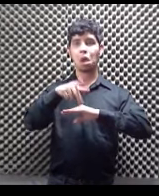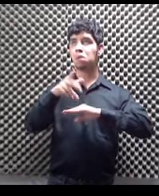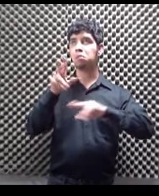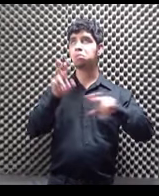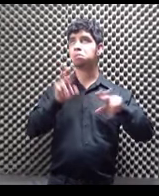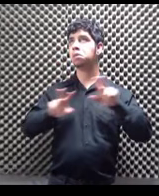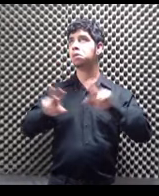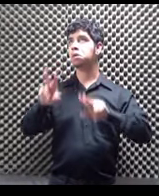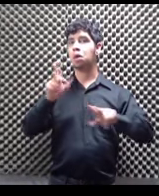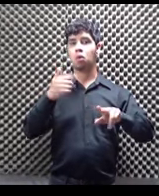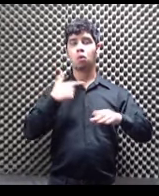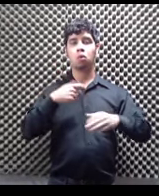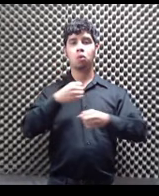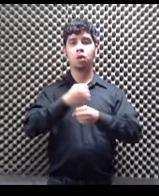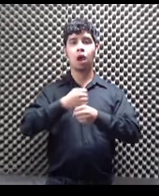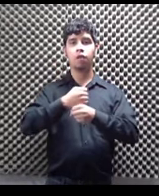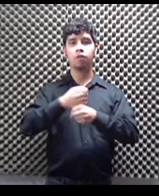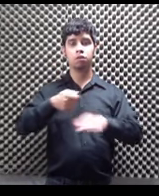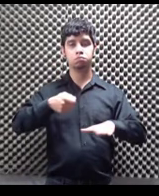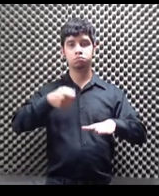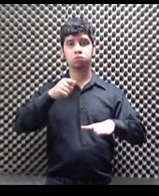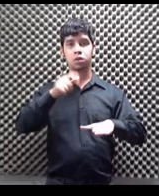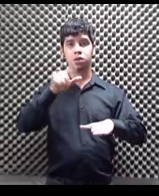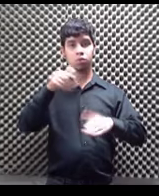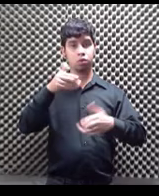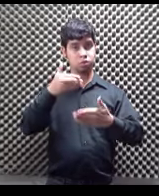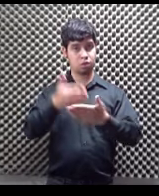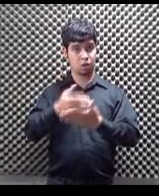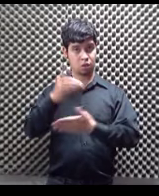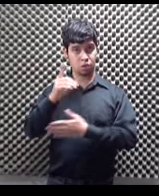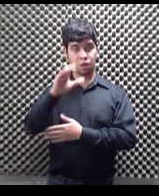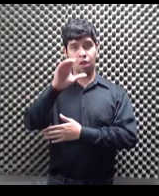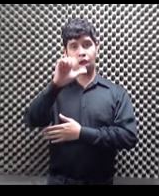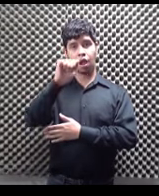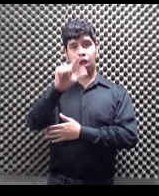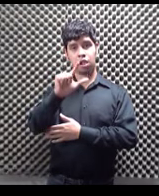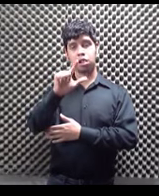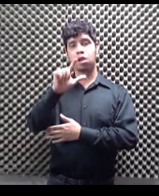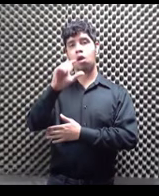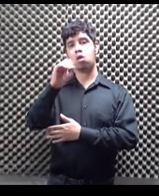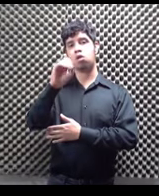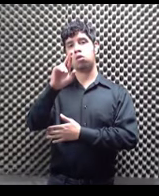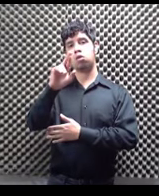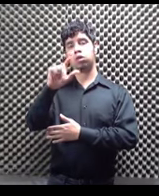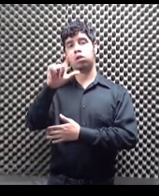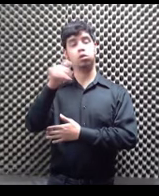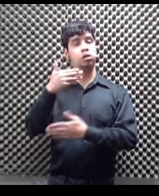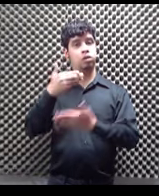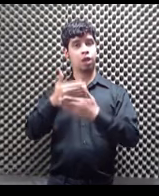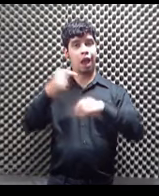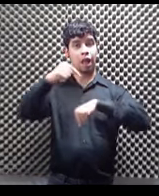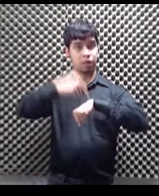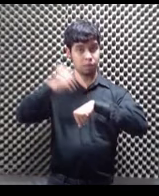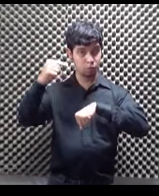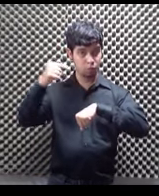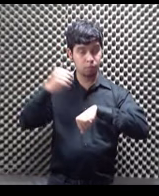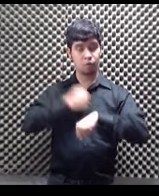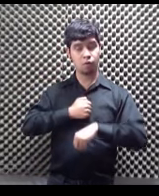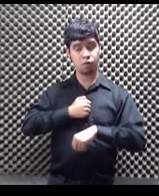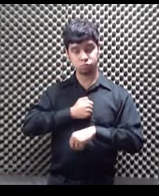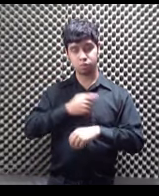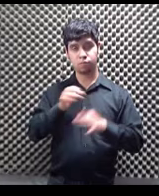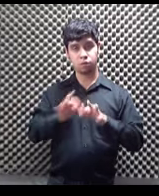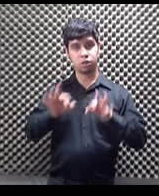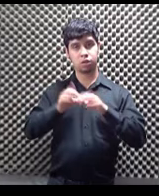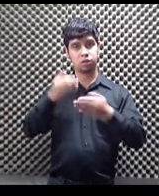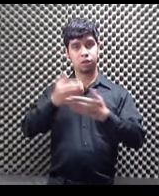Y pues, después se da una vueltita, ¿eh? Y llega al corralón. A tiempo, por favor. El teatro se llega a tiempo. Cuéntame, ¿cómo es